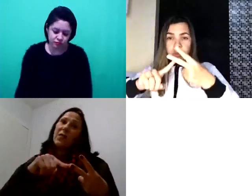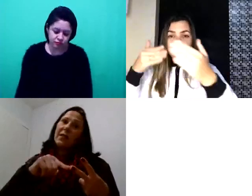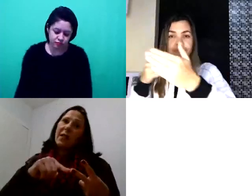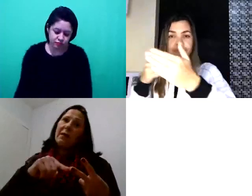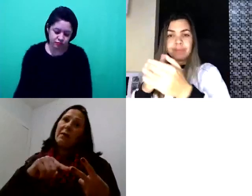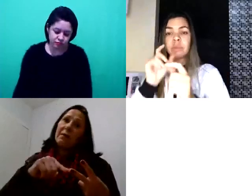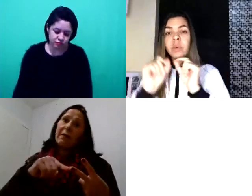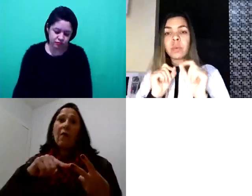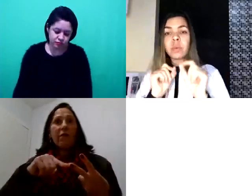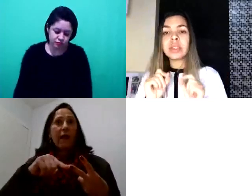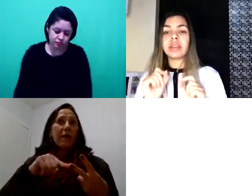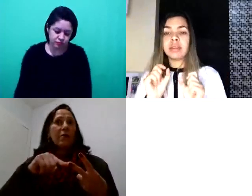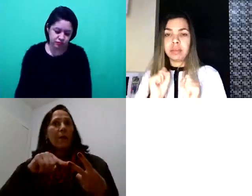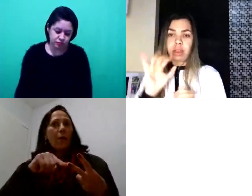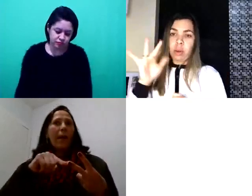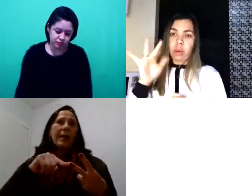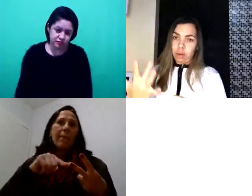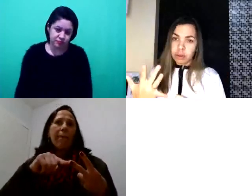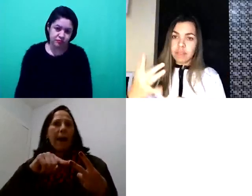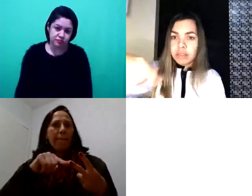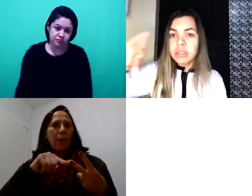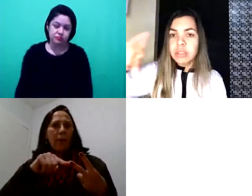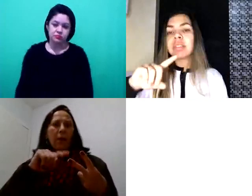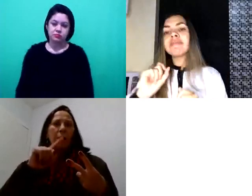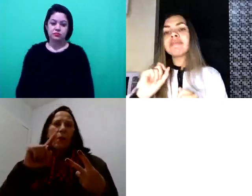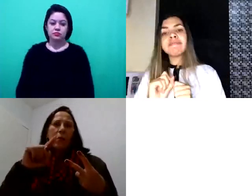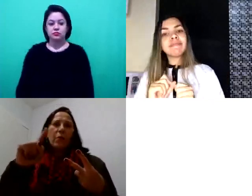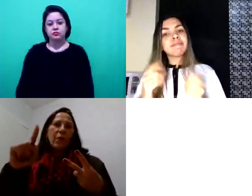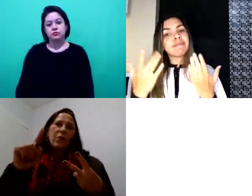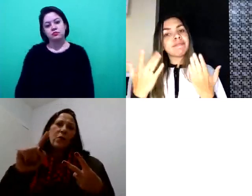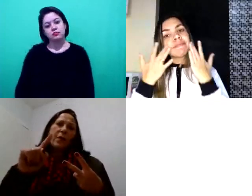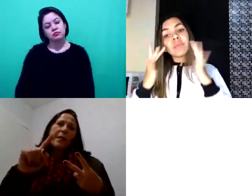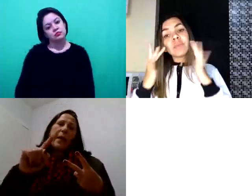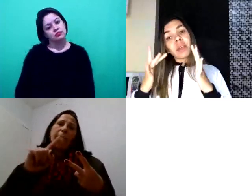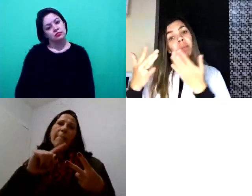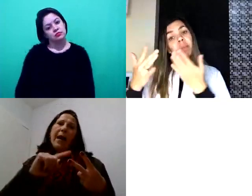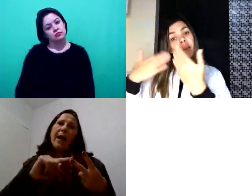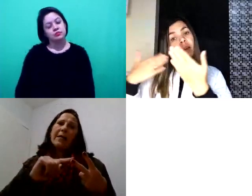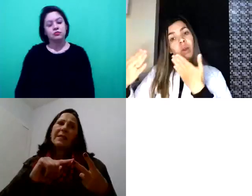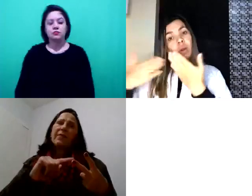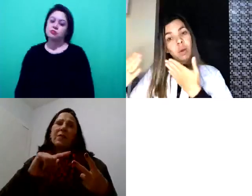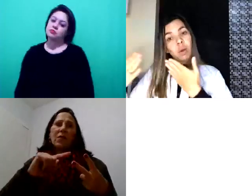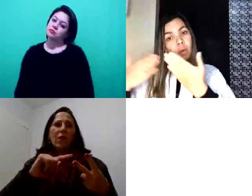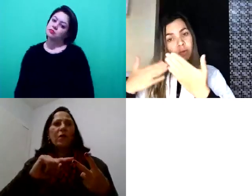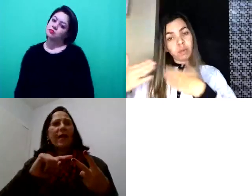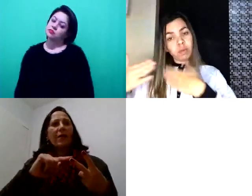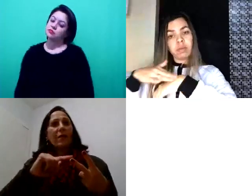vocês fazerem. Talvez um bate-papo com os professores, mas se vocês forem usar isso